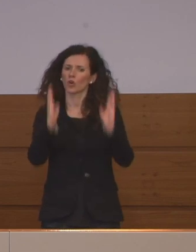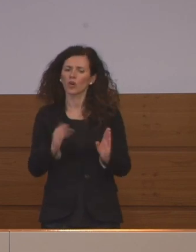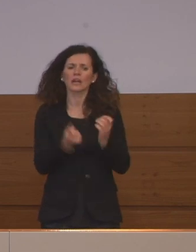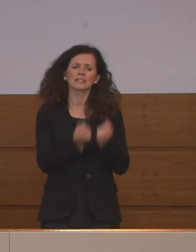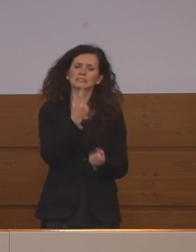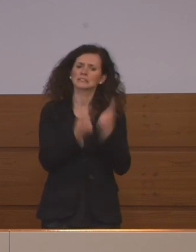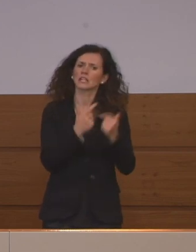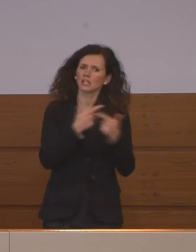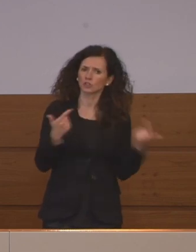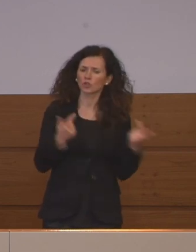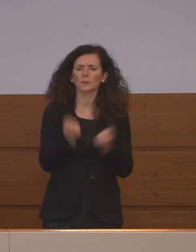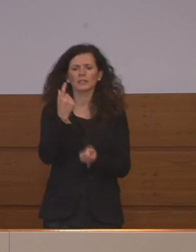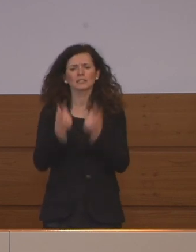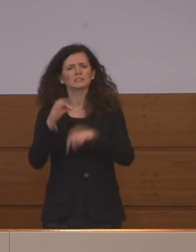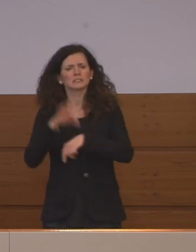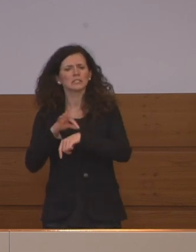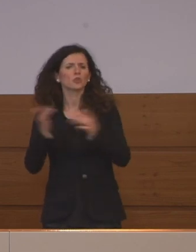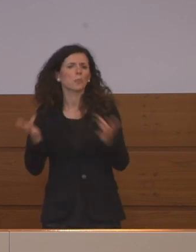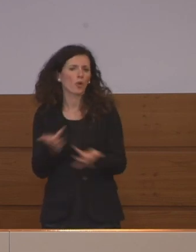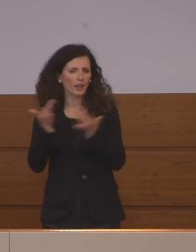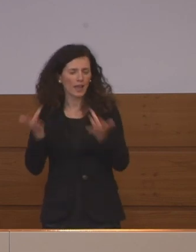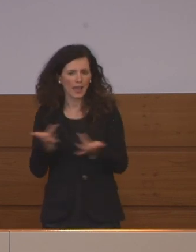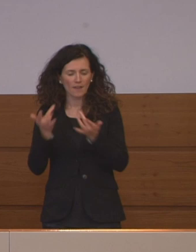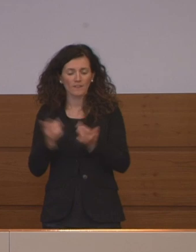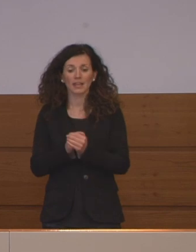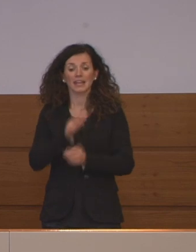o con sintomi lievi e